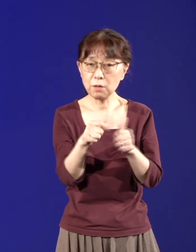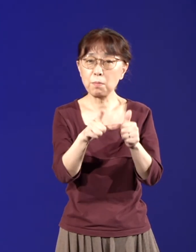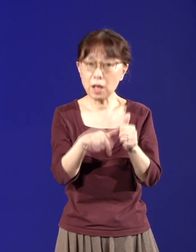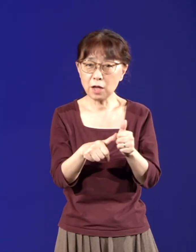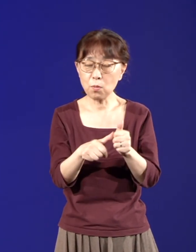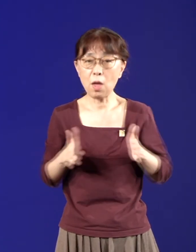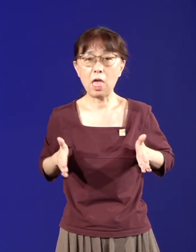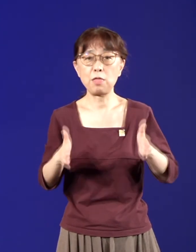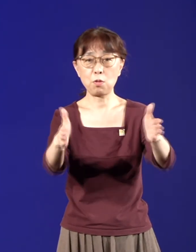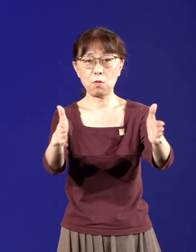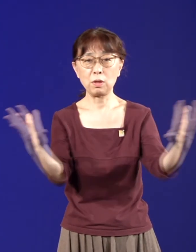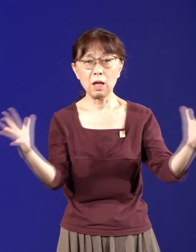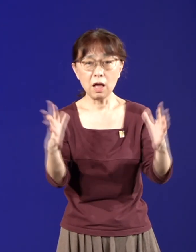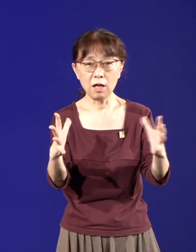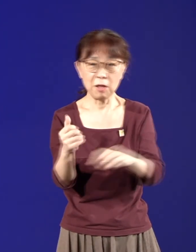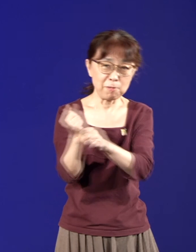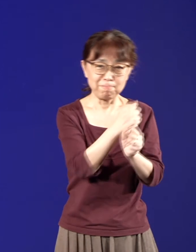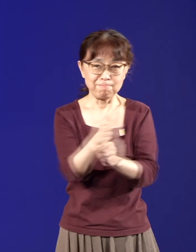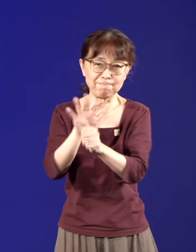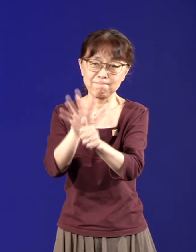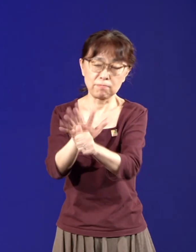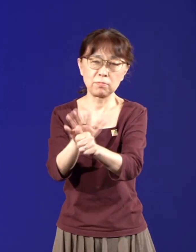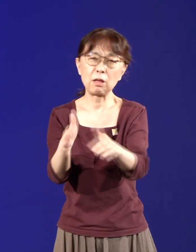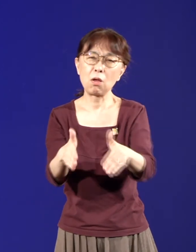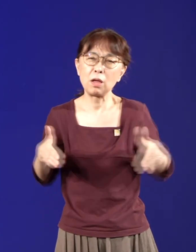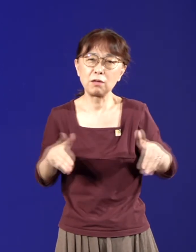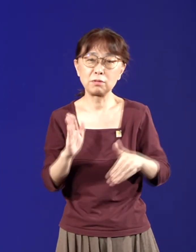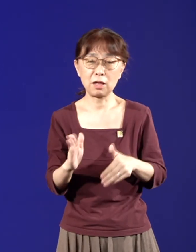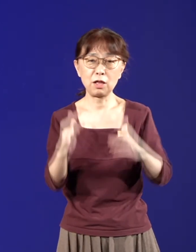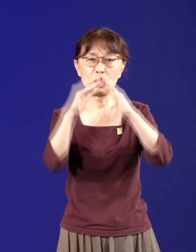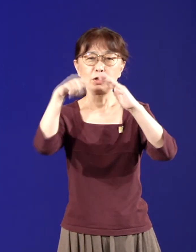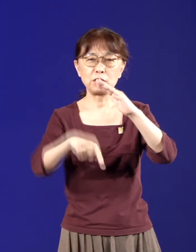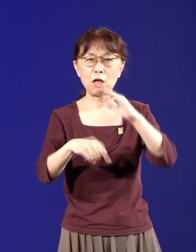での応援はお控えをいただきまして、ステイホームで